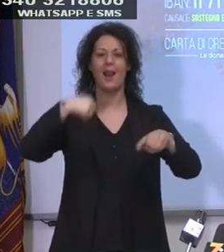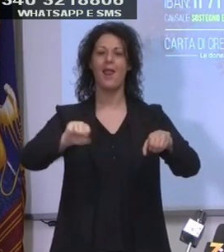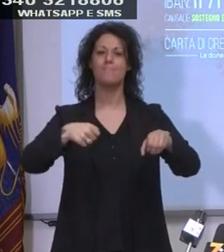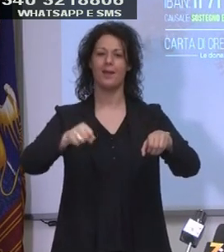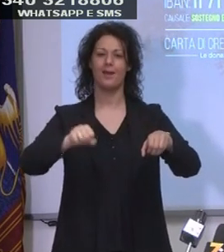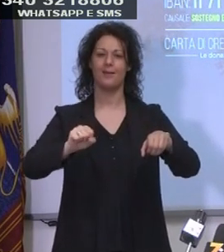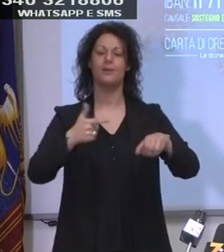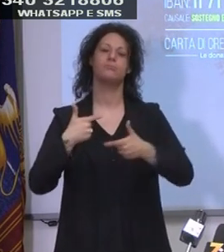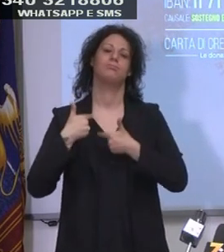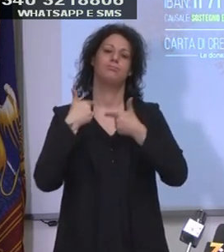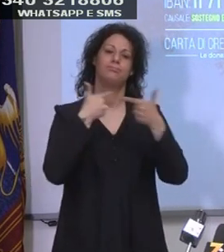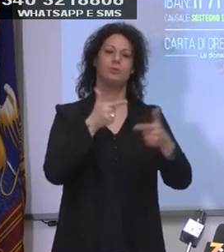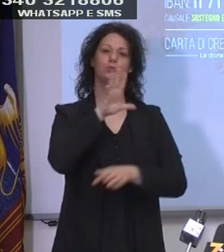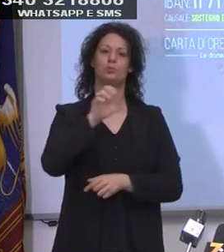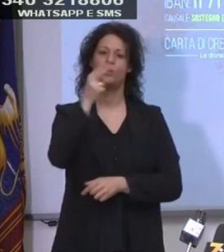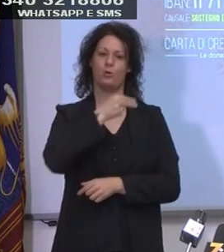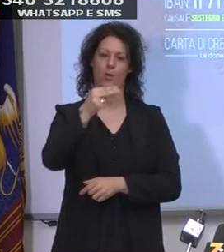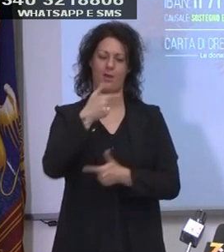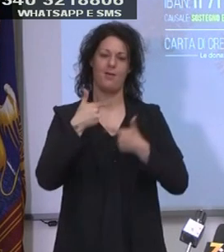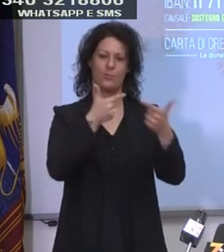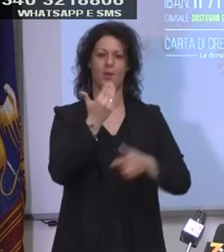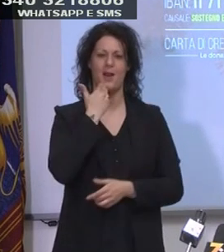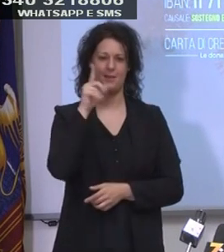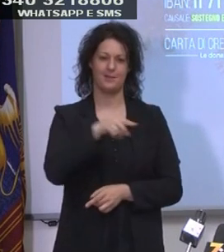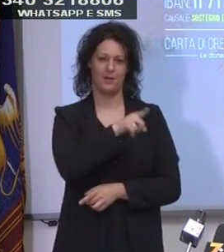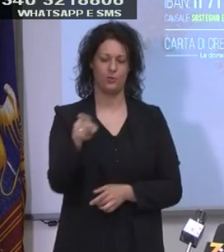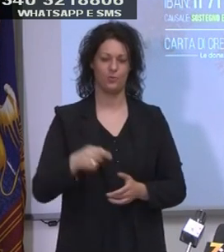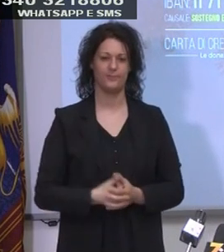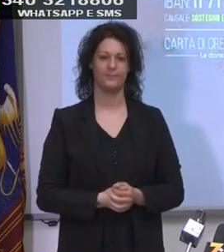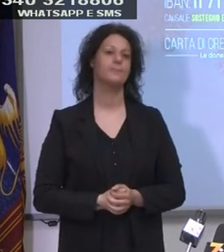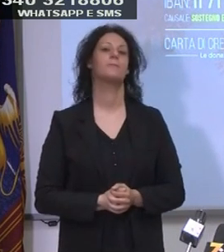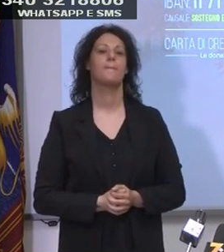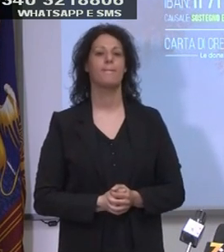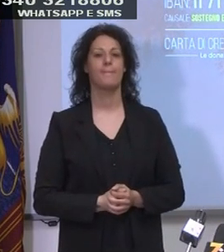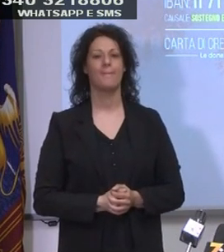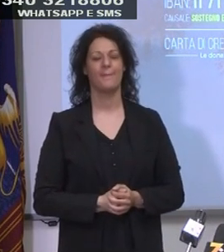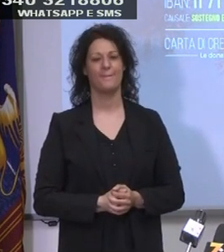euro, ringraziamo anche loro. E io passerei lo spazio